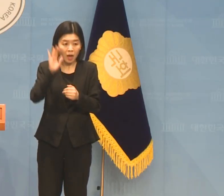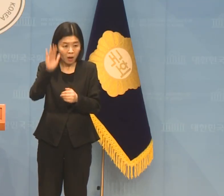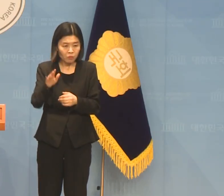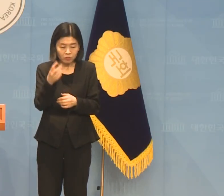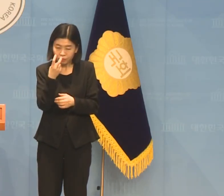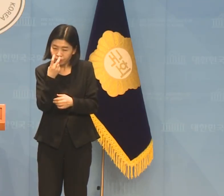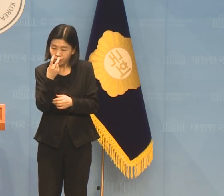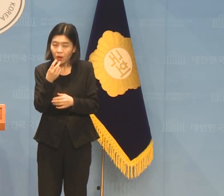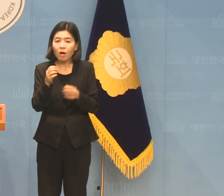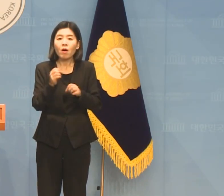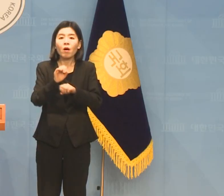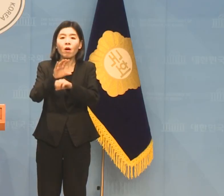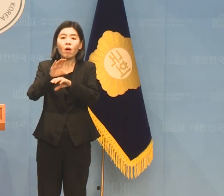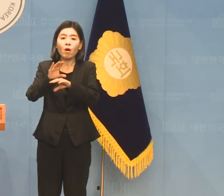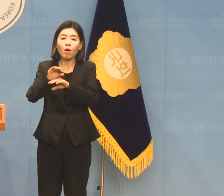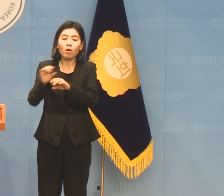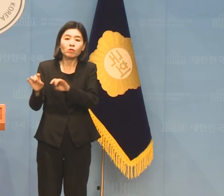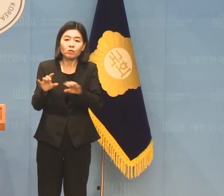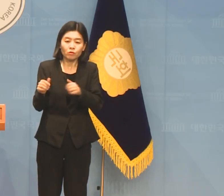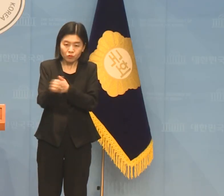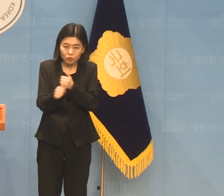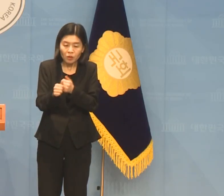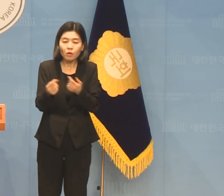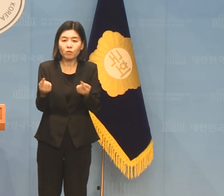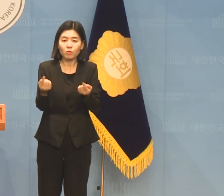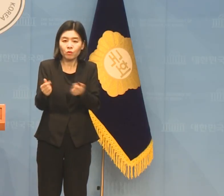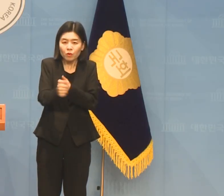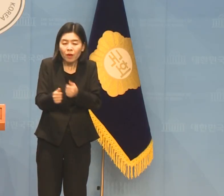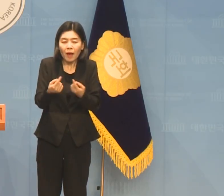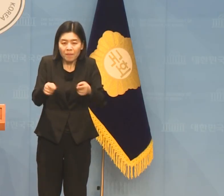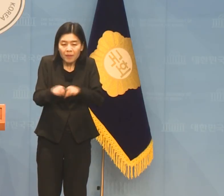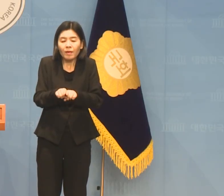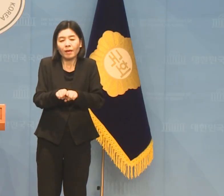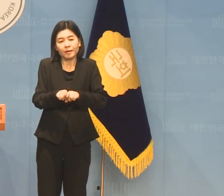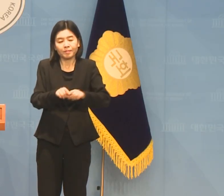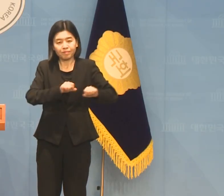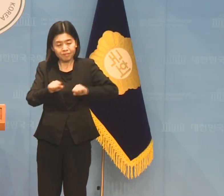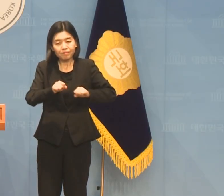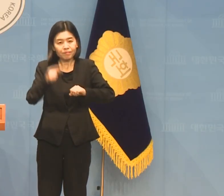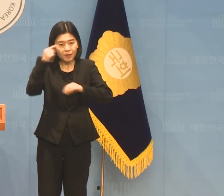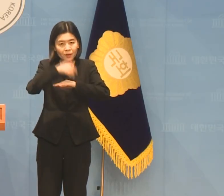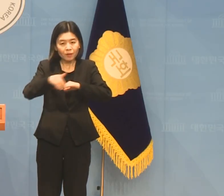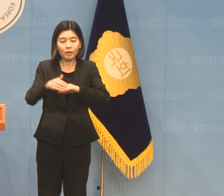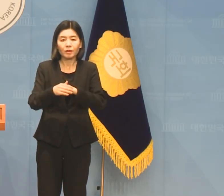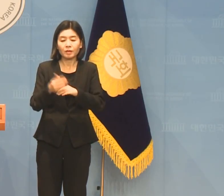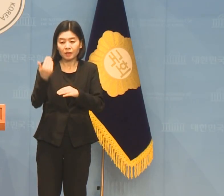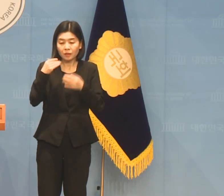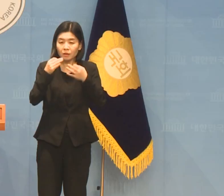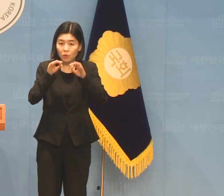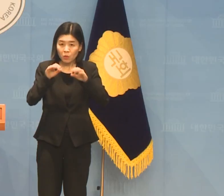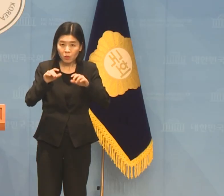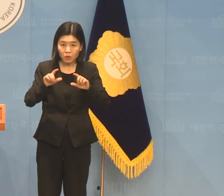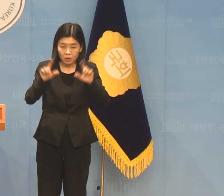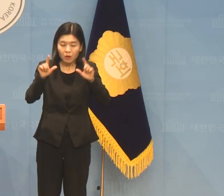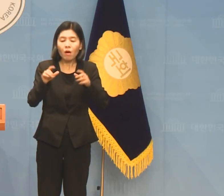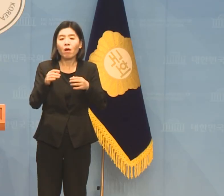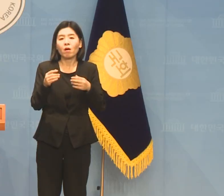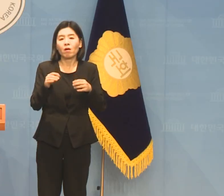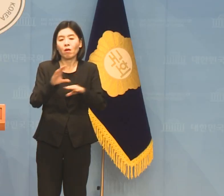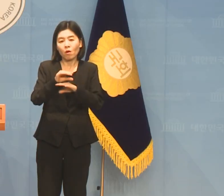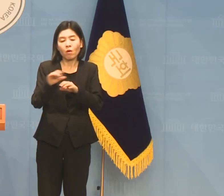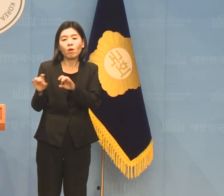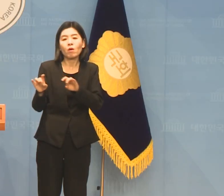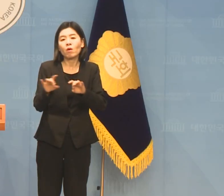언론중재위와 관련 기관에 적극 대응해 나가겠습니다. 지난 금요일 언론중재위원회 심리와 관련해 보고드리겠습니다.